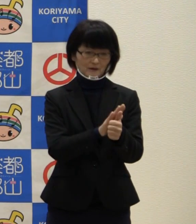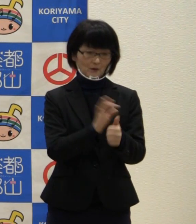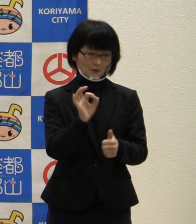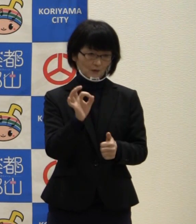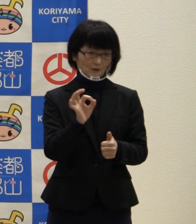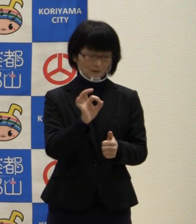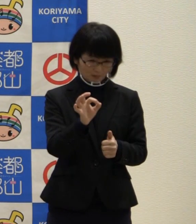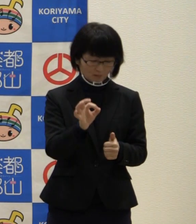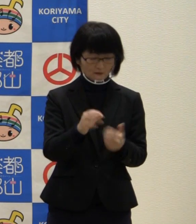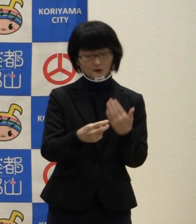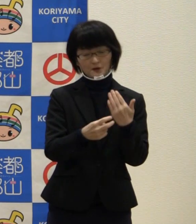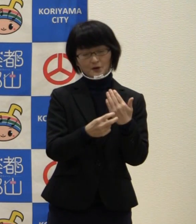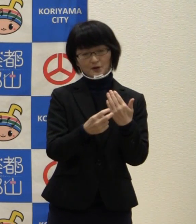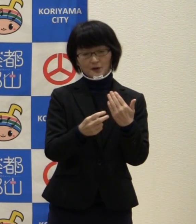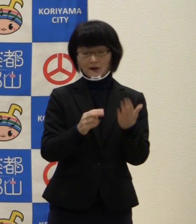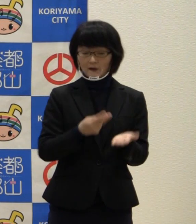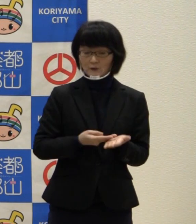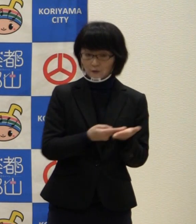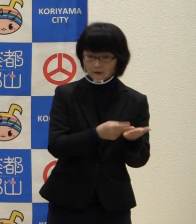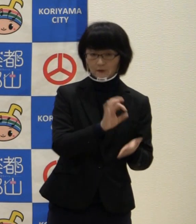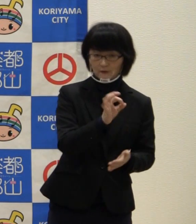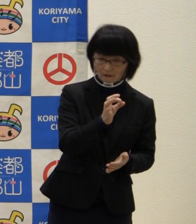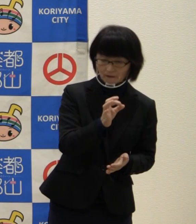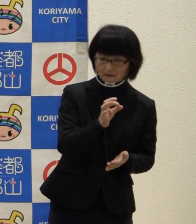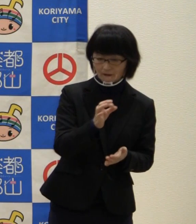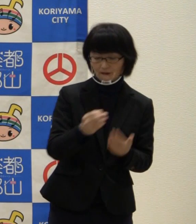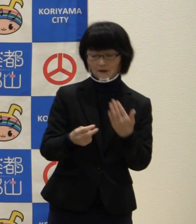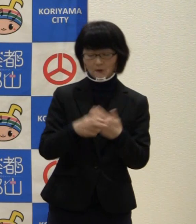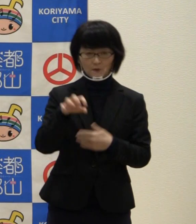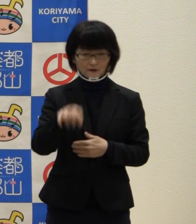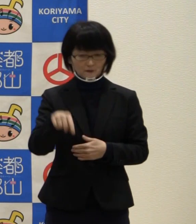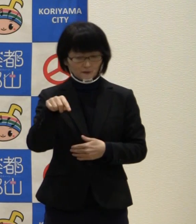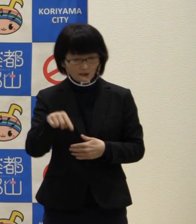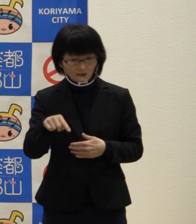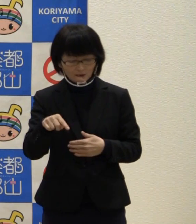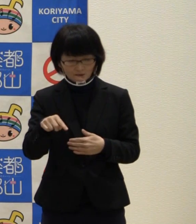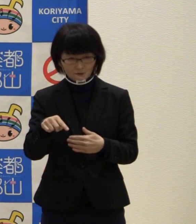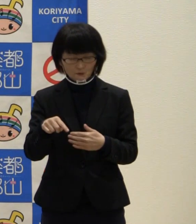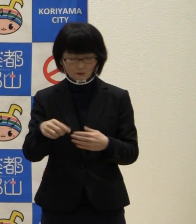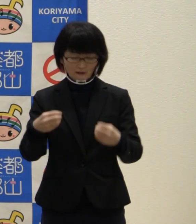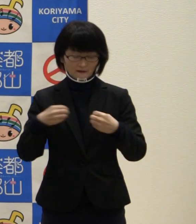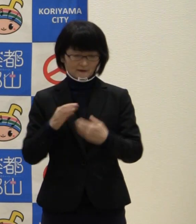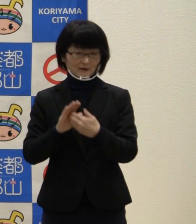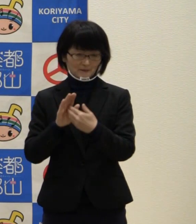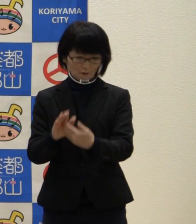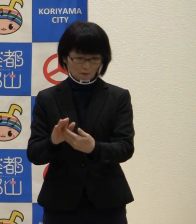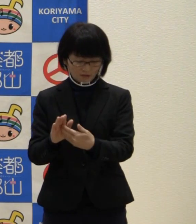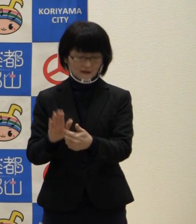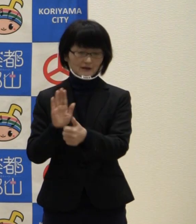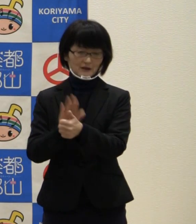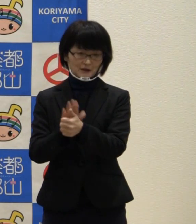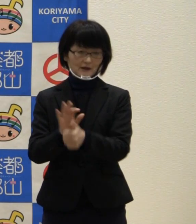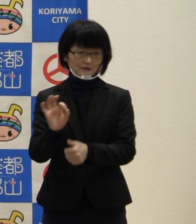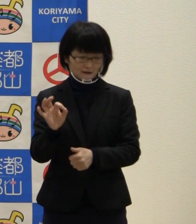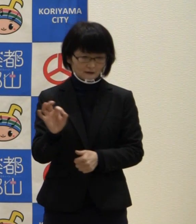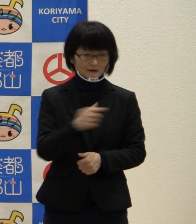療機関入院補助金、診療所内院内感染対策補助金、陽性患者搬送随行補助